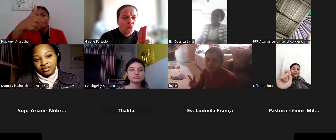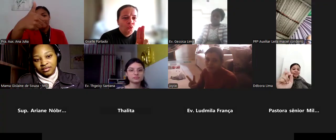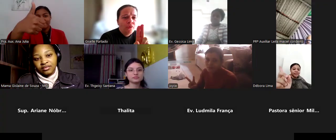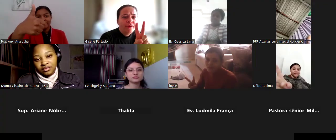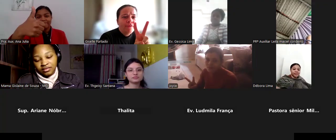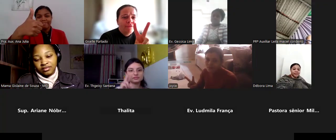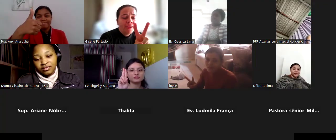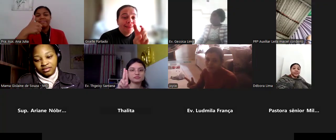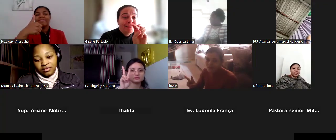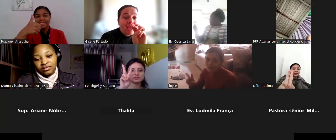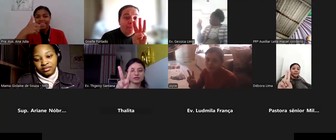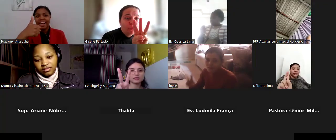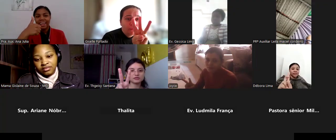U, V, W.